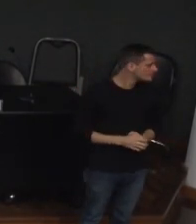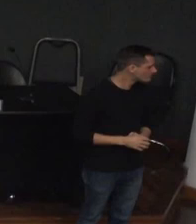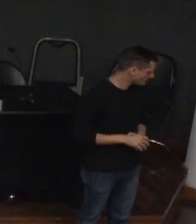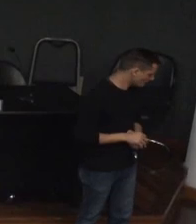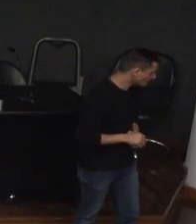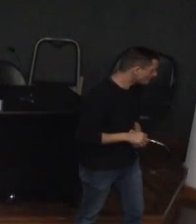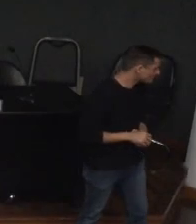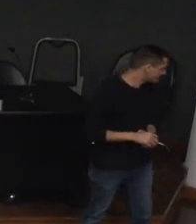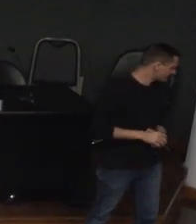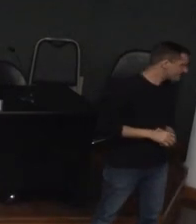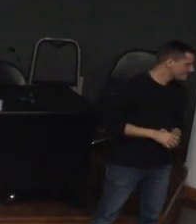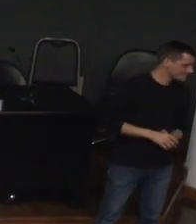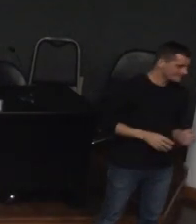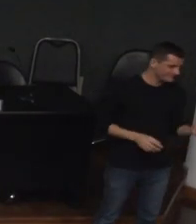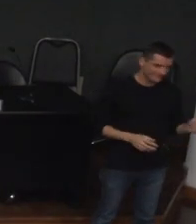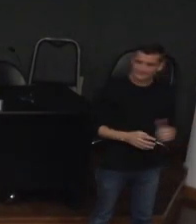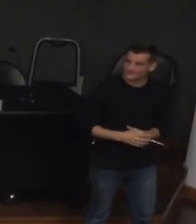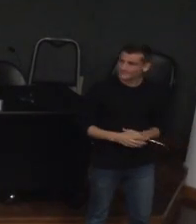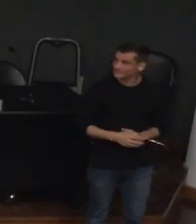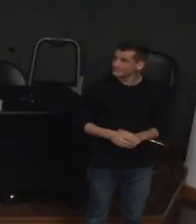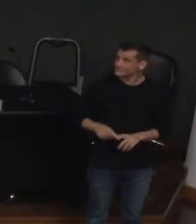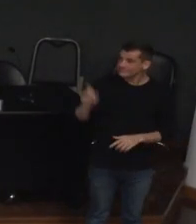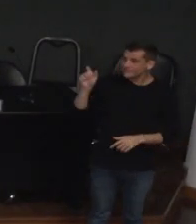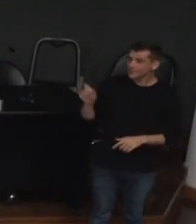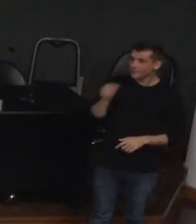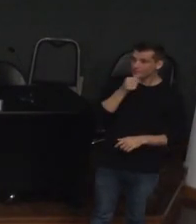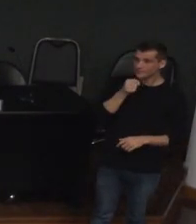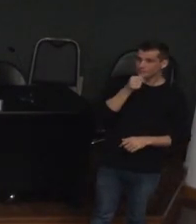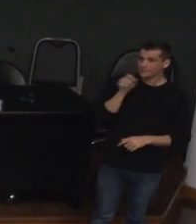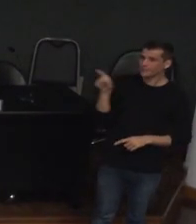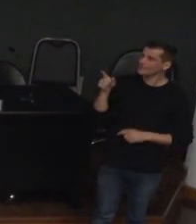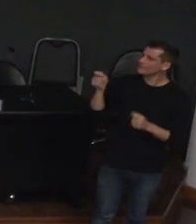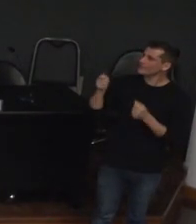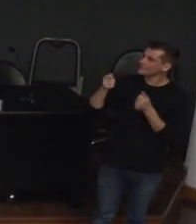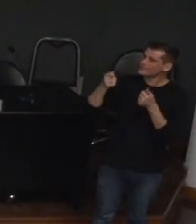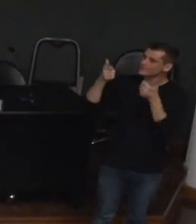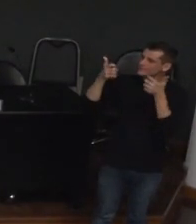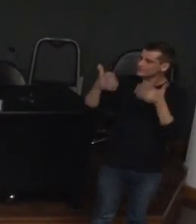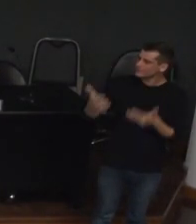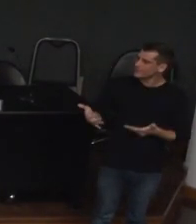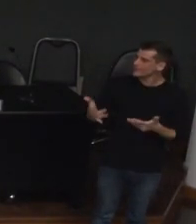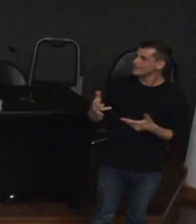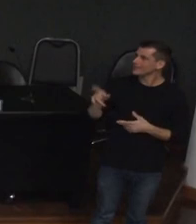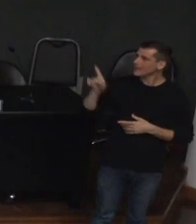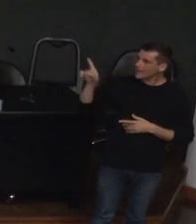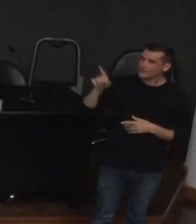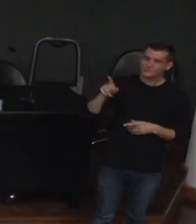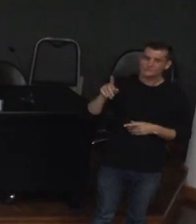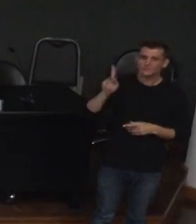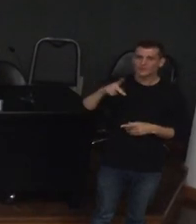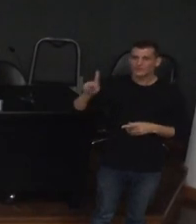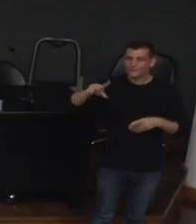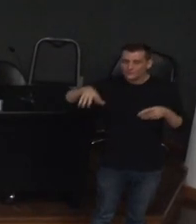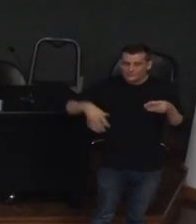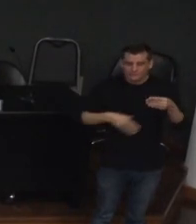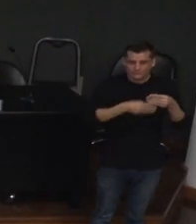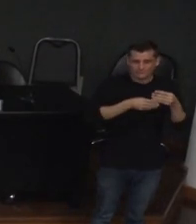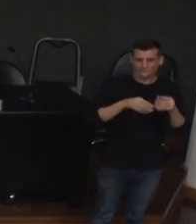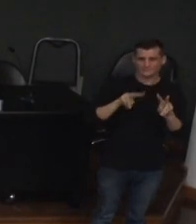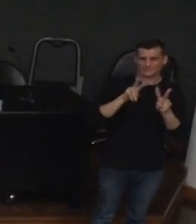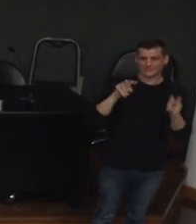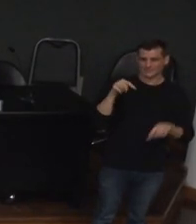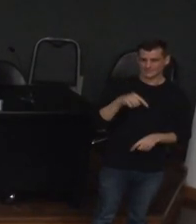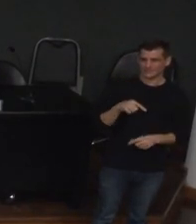Você pega o microfone e daí você explica e eu vou comentando caso tenha necessidade de comentar. Caso a gente fez alguma coisa errada. É, pode